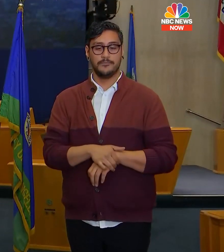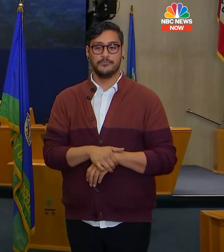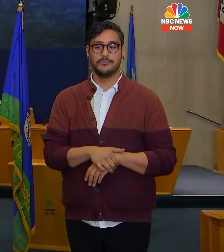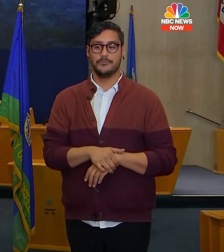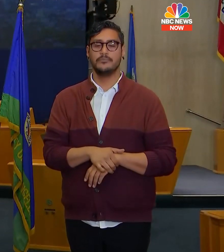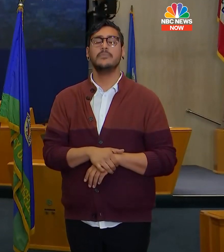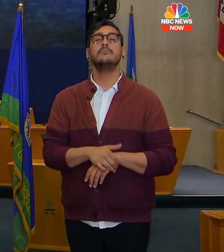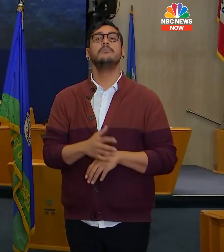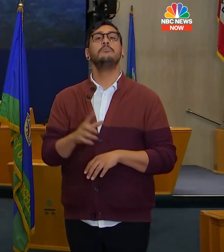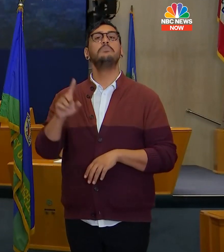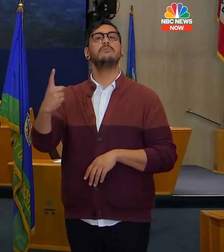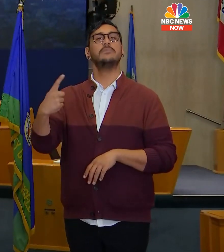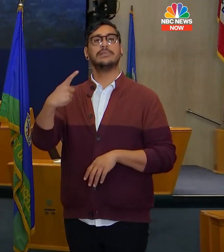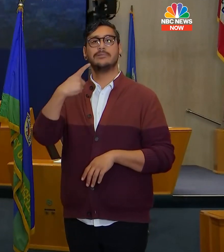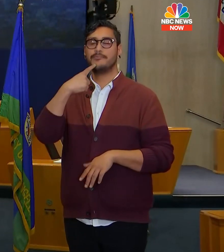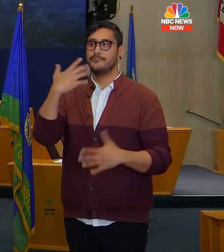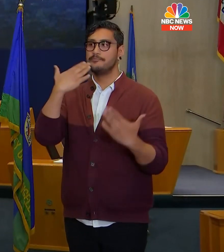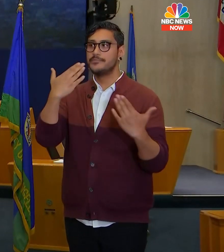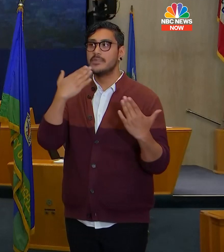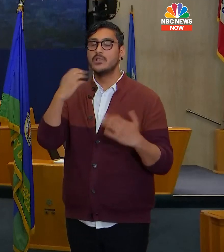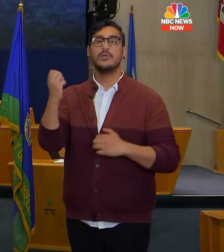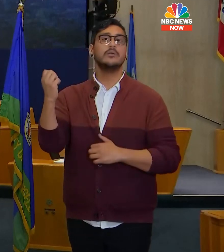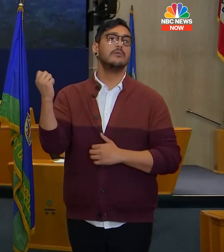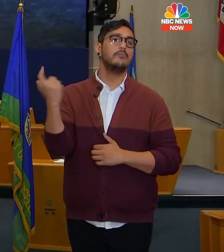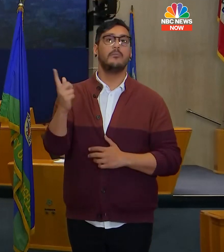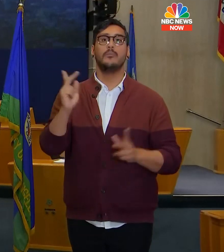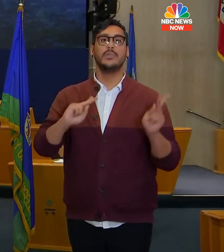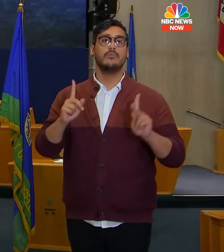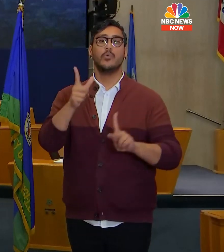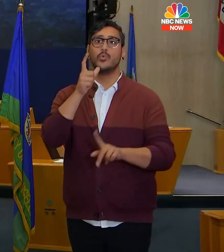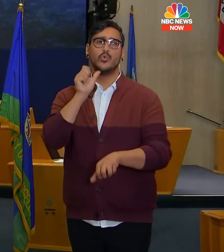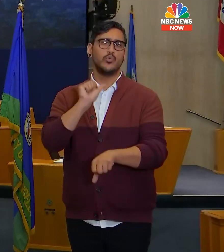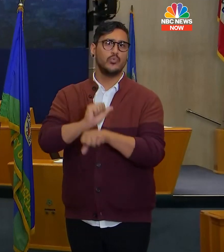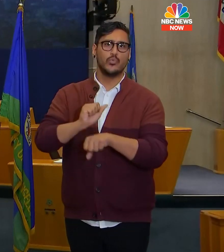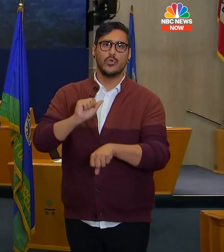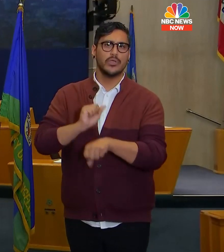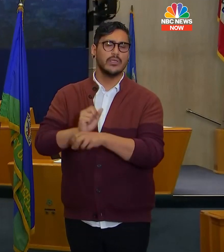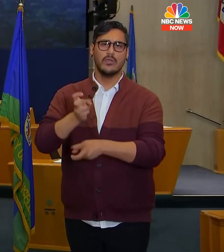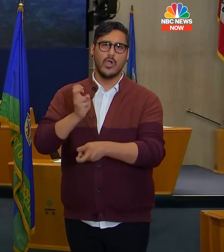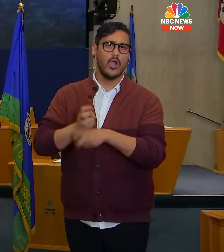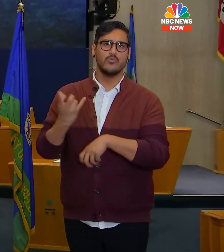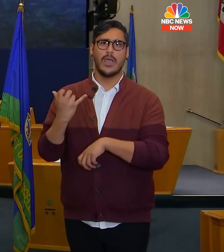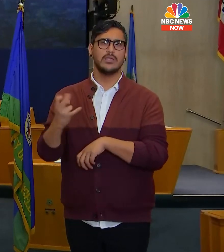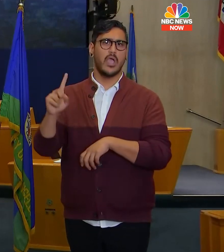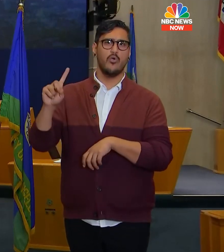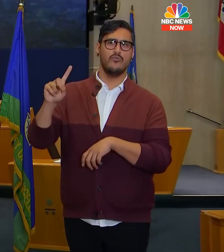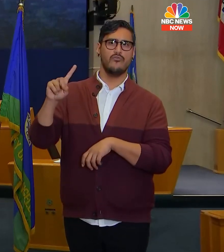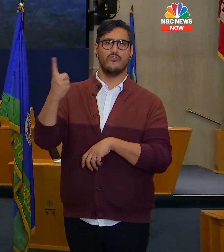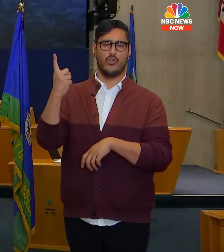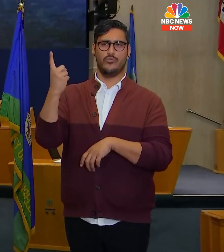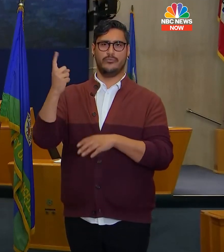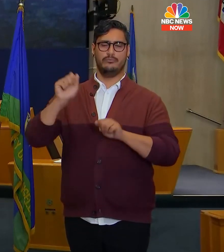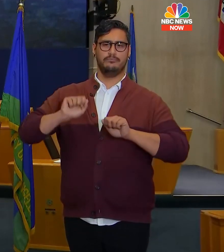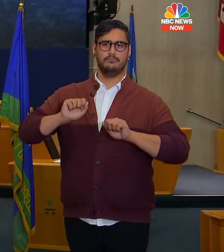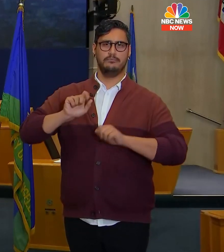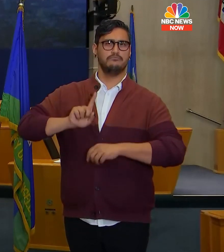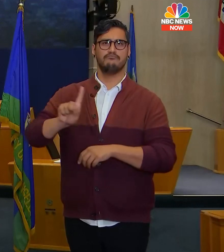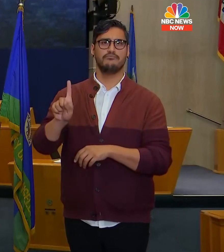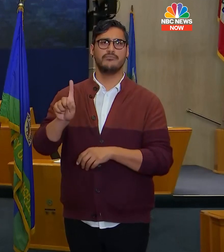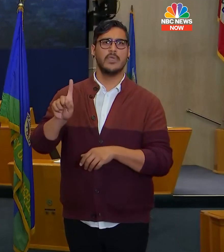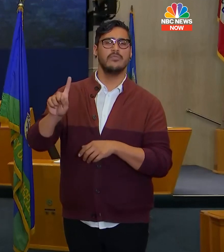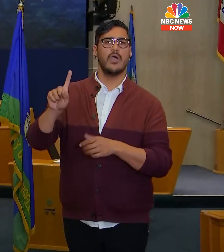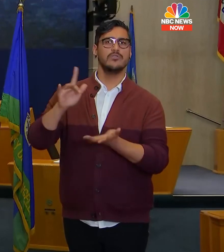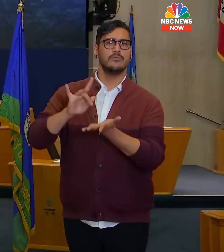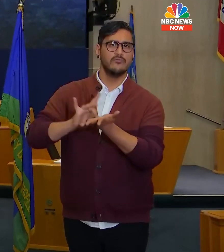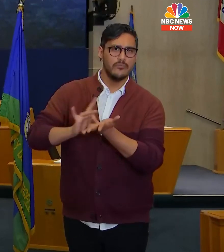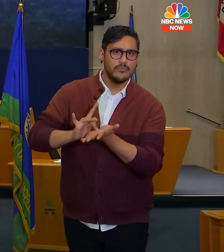primero quiero darle las gracias a todas las personas que están trabajando en las líneas de la frontera de este virus. Esos son los